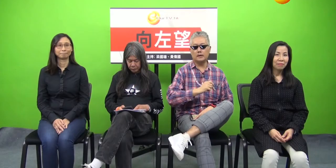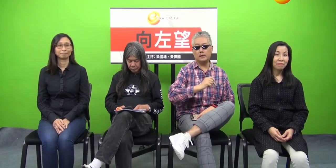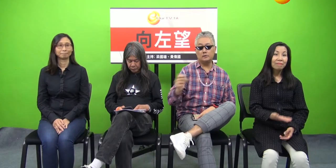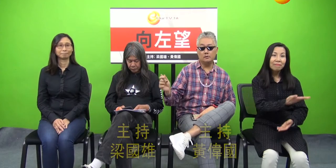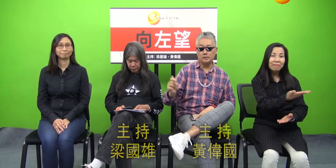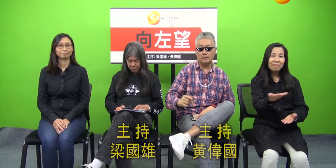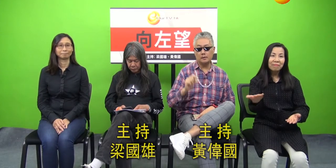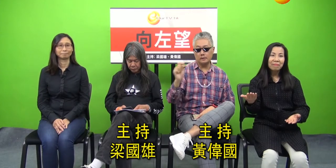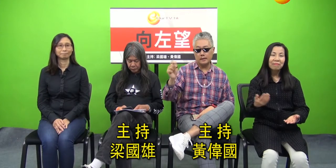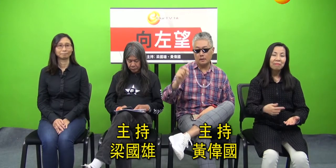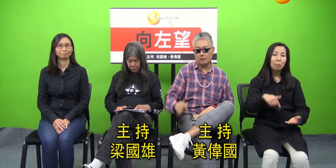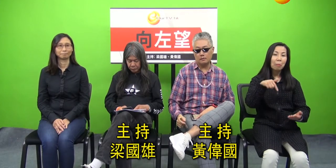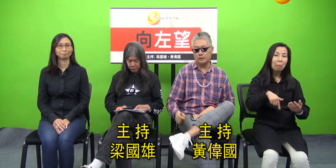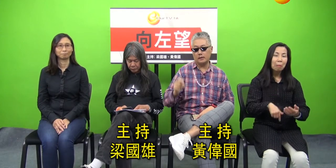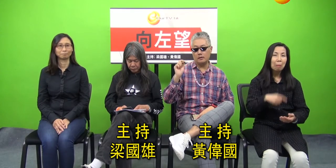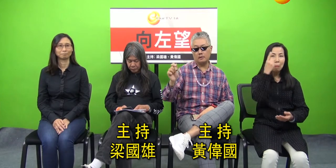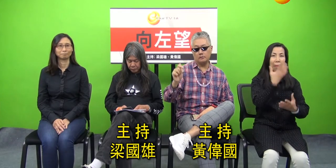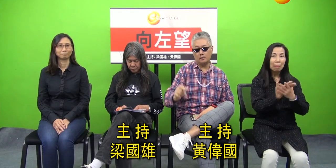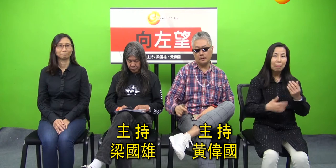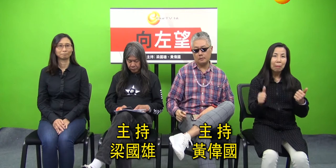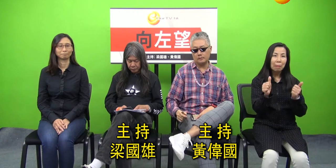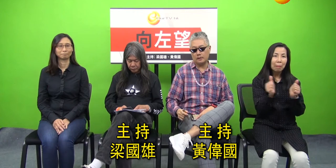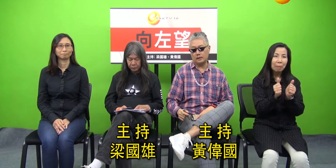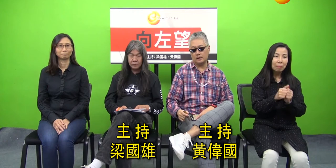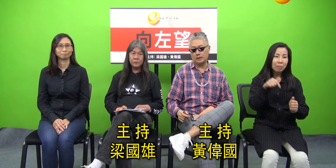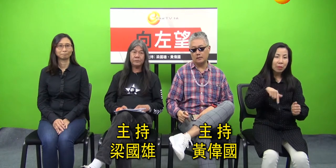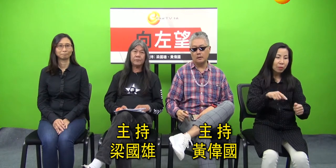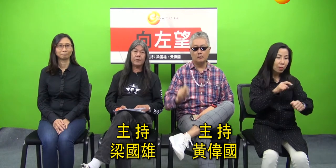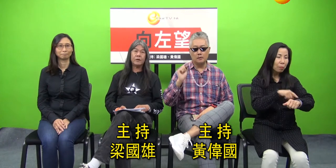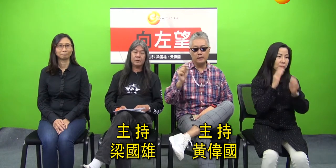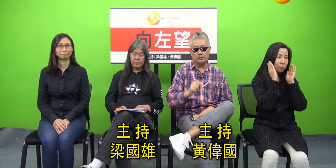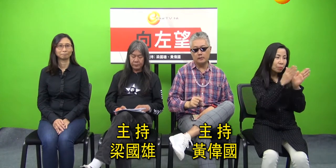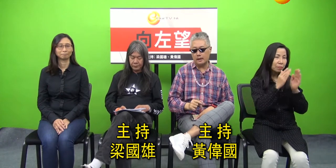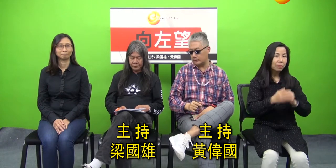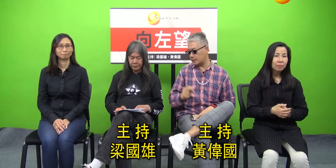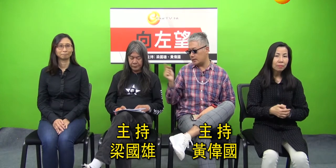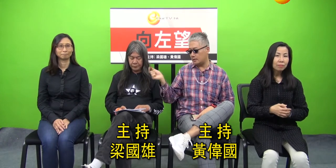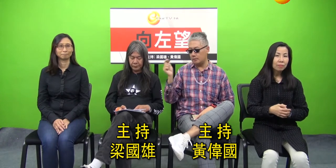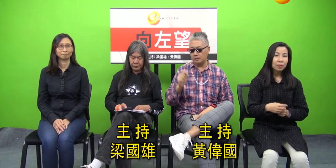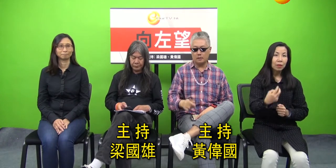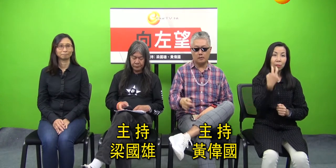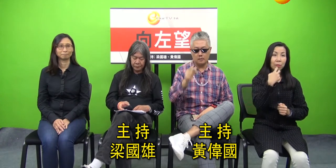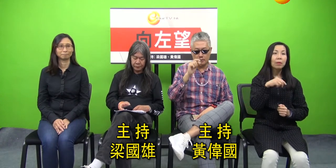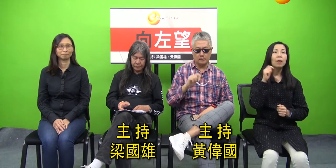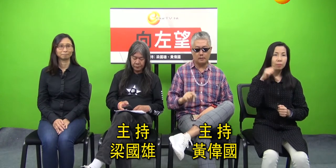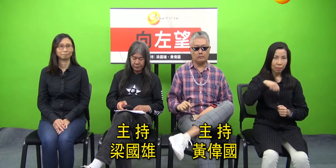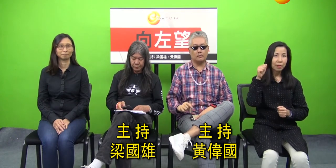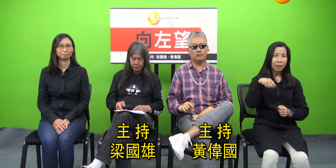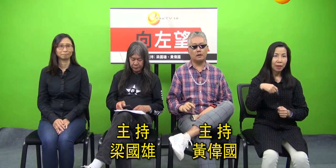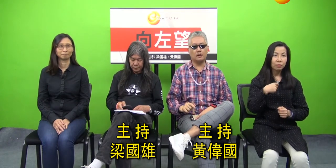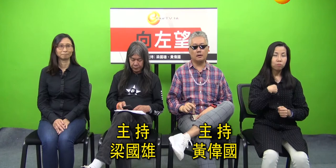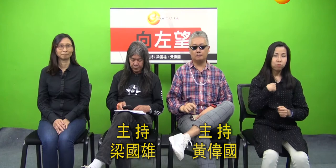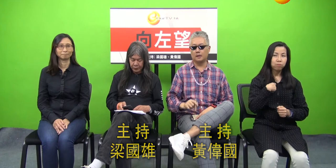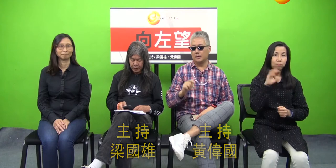各位低端的网友大家好，这里是向左望节目时间，没认错人，隔离那是毛哥，我就是黄